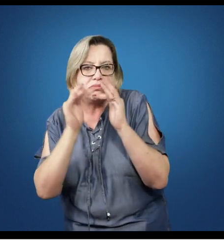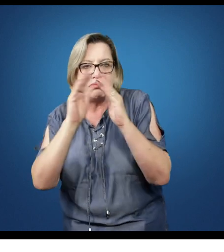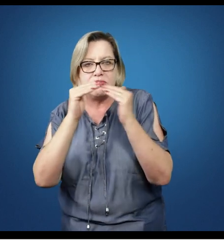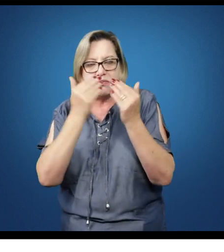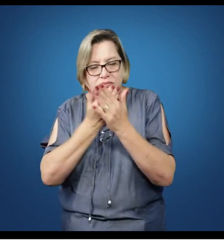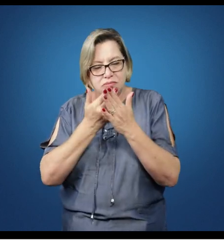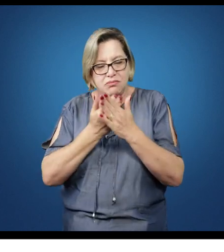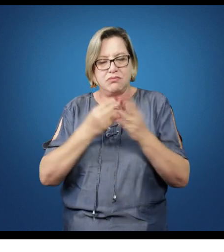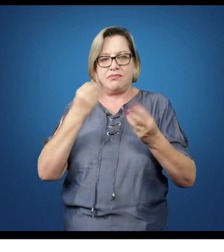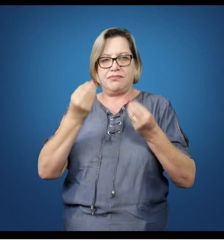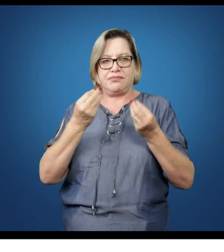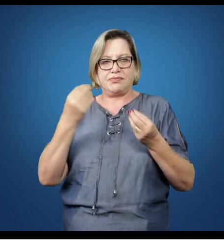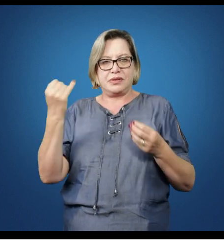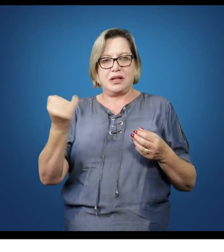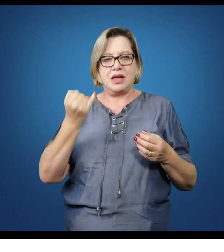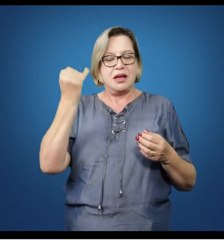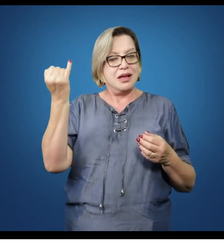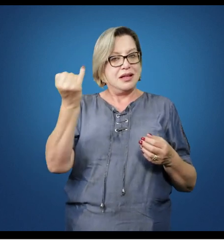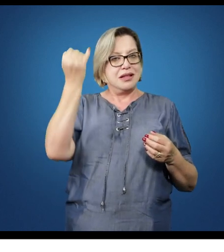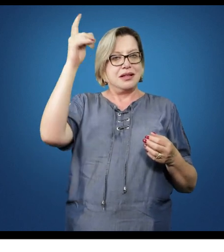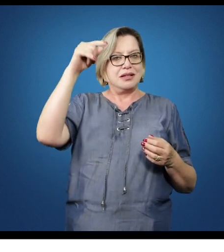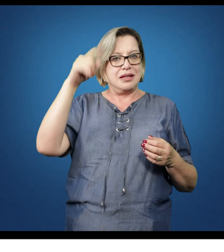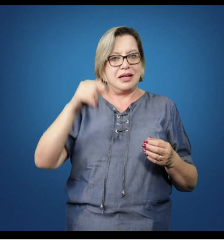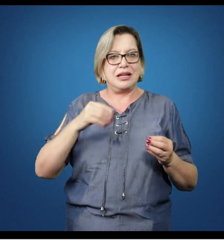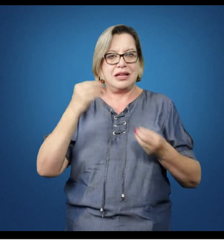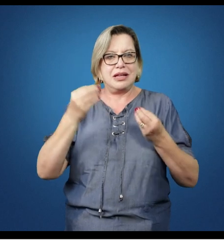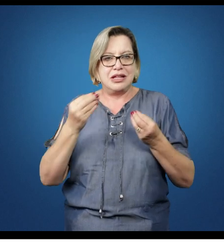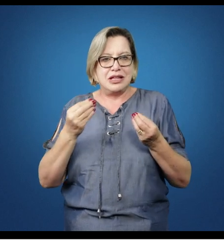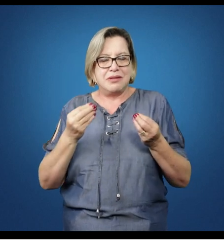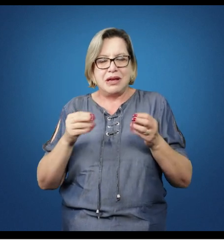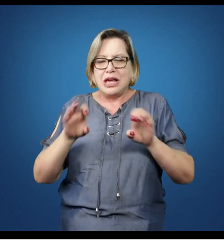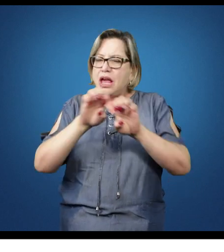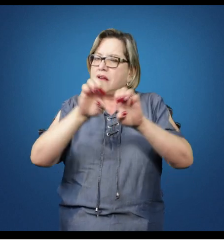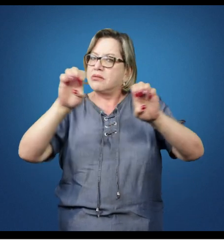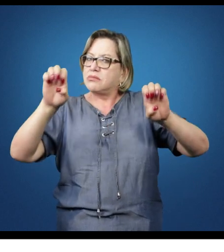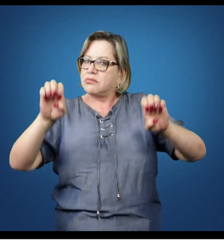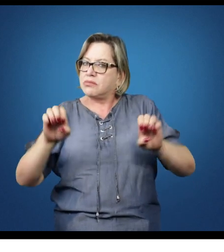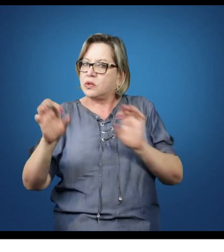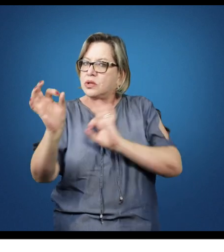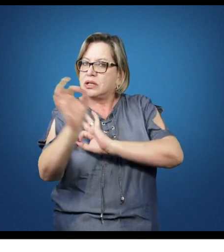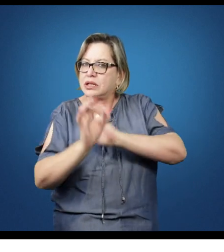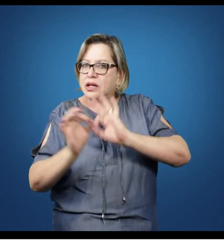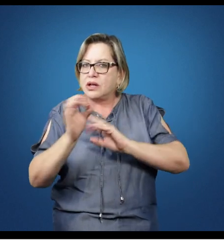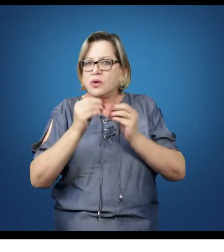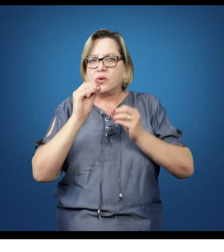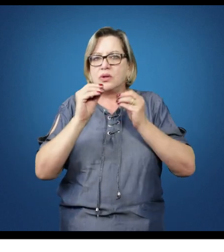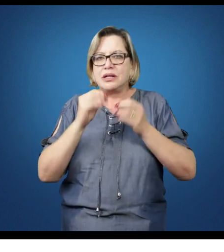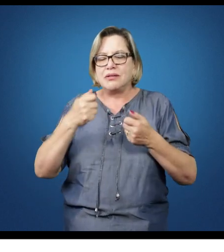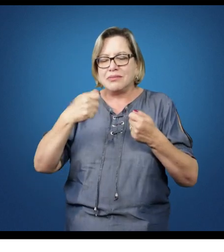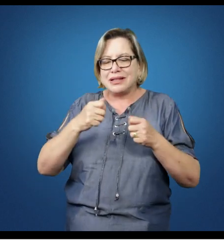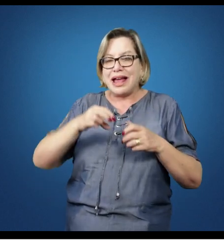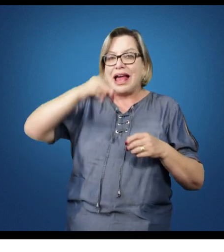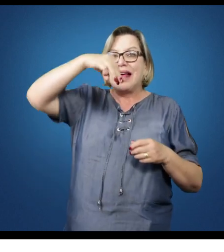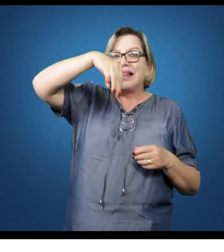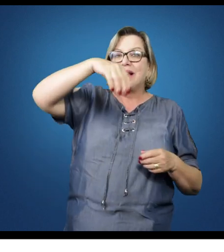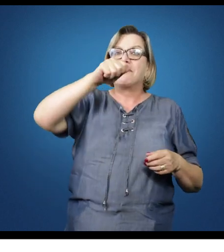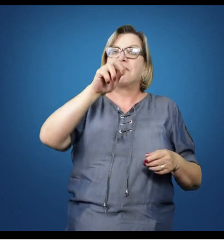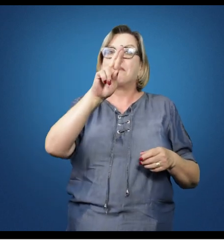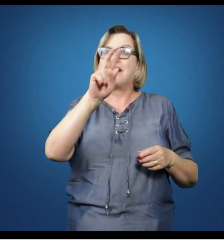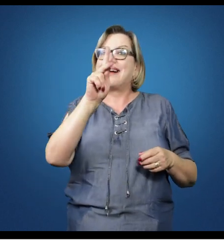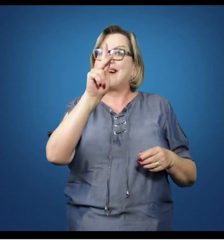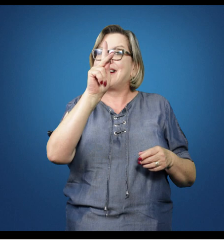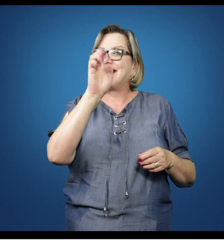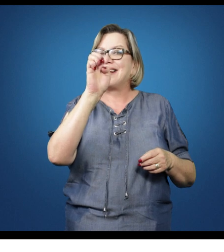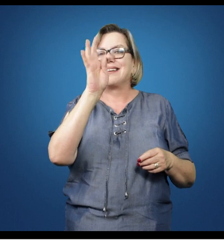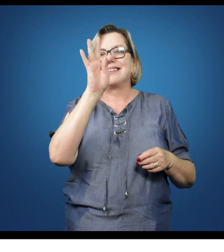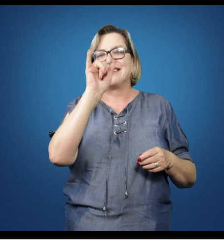importante volto a repetir parte logística parte de infraestrutura parte da arrecadação de marketing isso é muito importante para